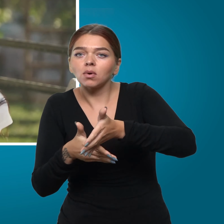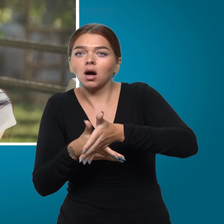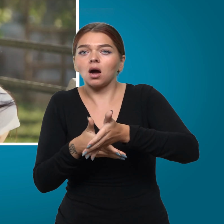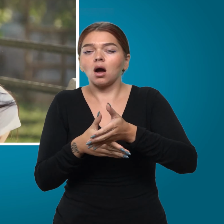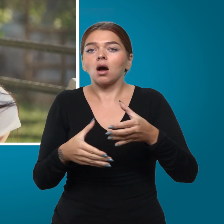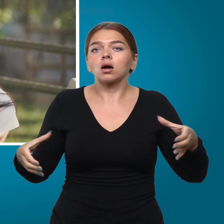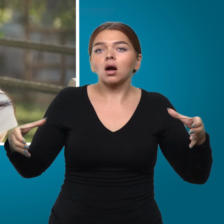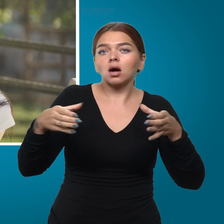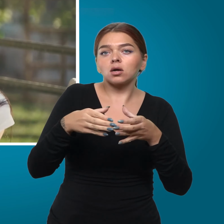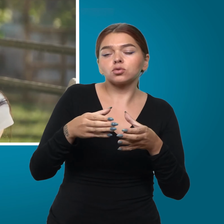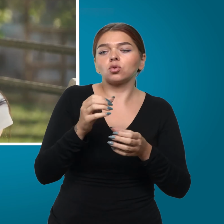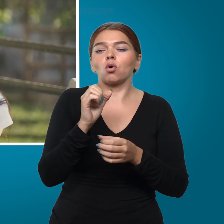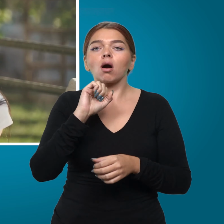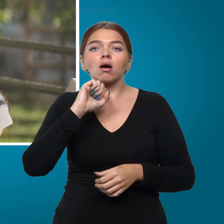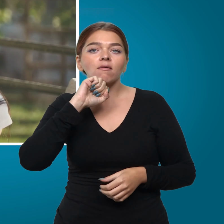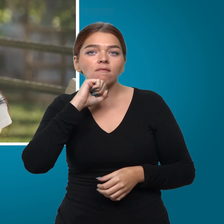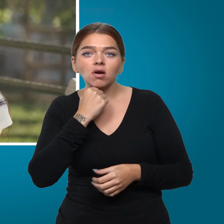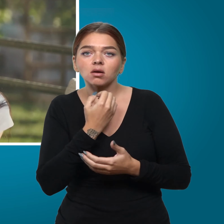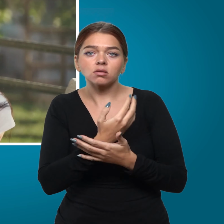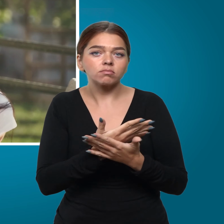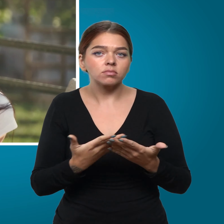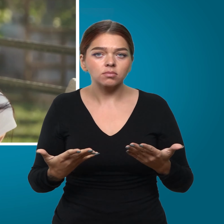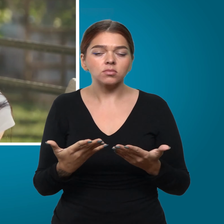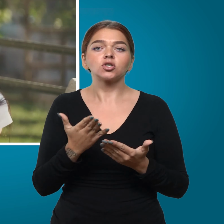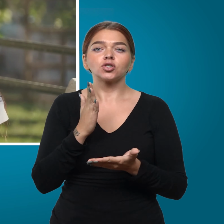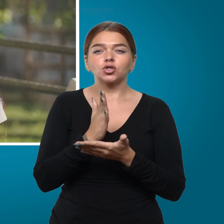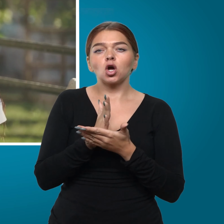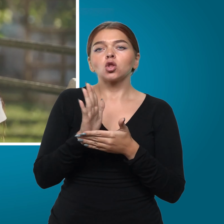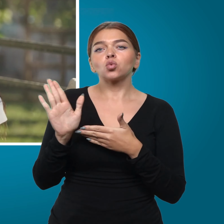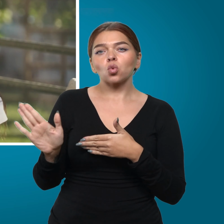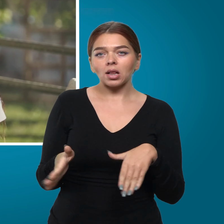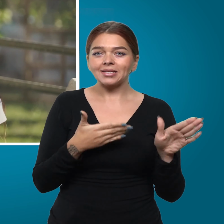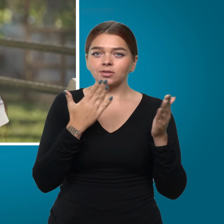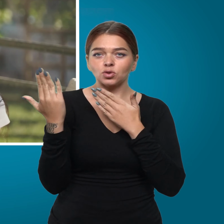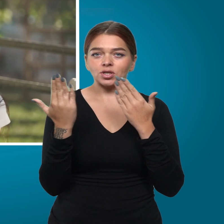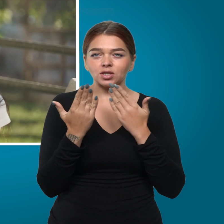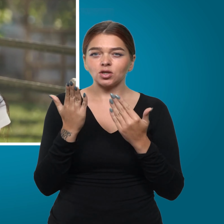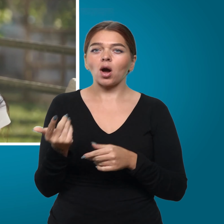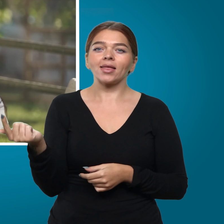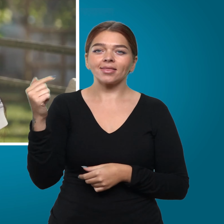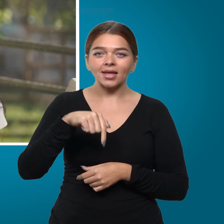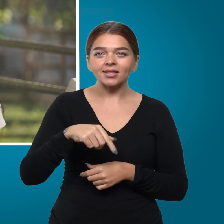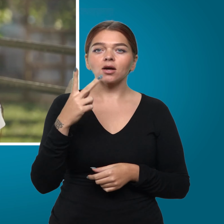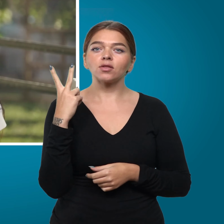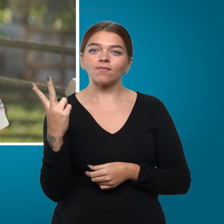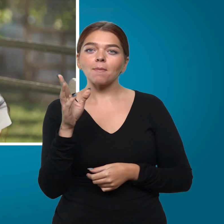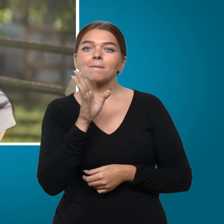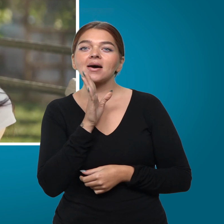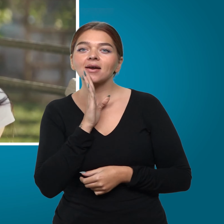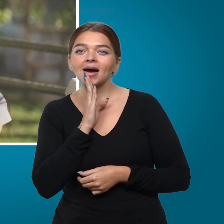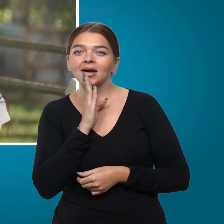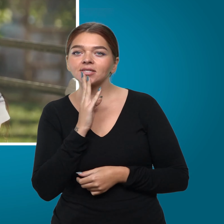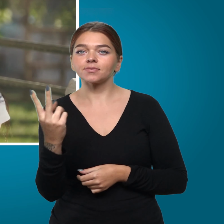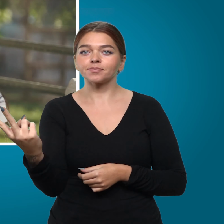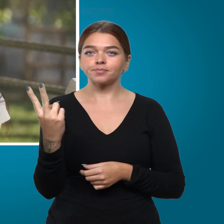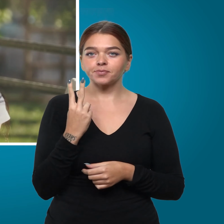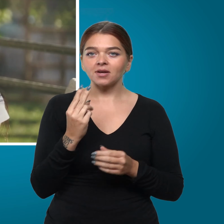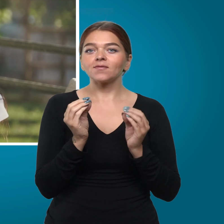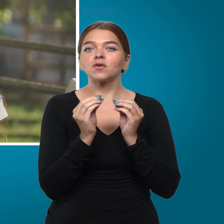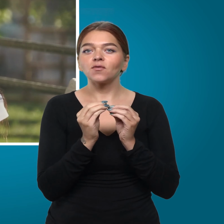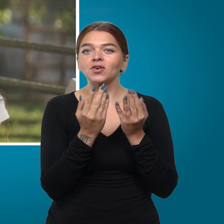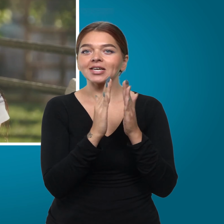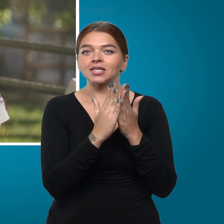čia taip sugalvojate? Ir jos sako, tai mes perskaitysim ir vėliau pasidalinsim savo nuomonę. Ar žiūrėsim, sutaps, nesutaps. Tai man va toksai